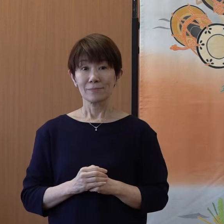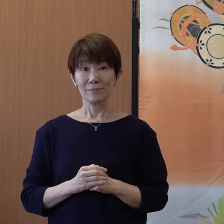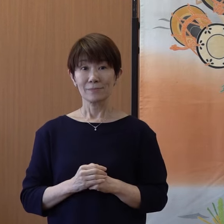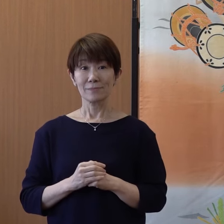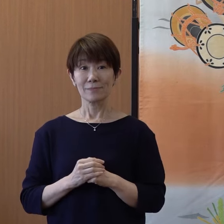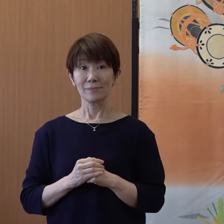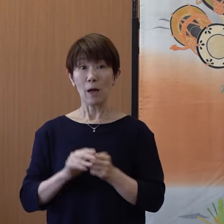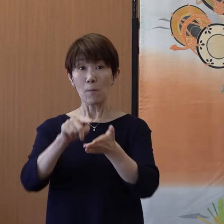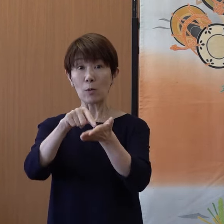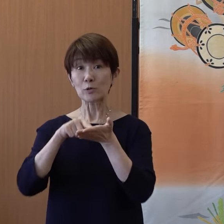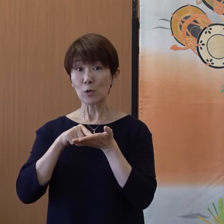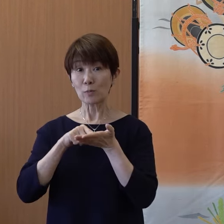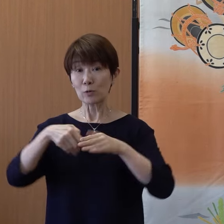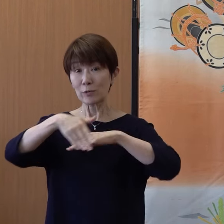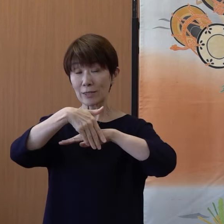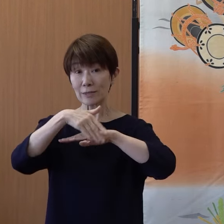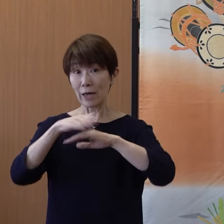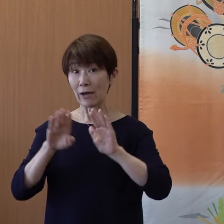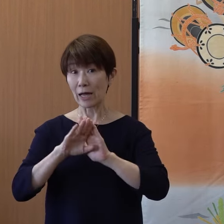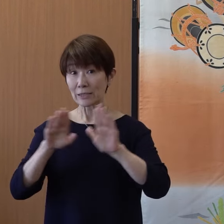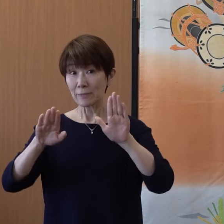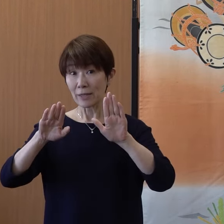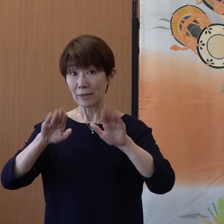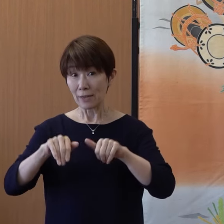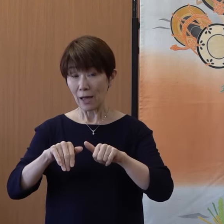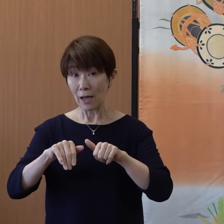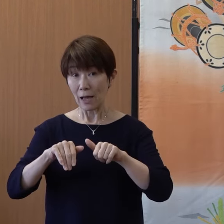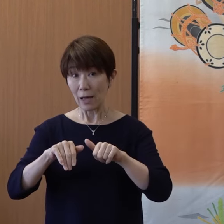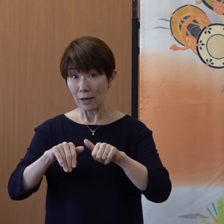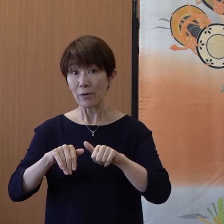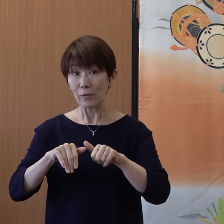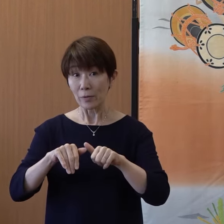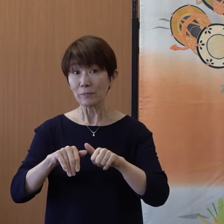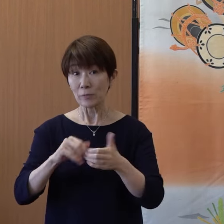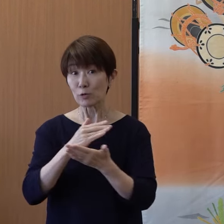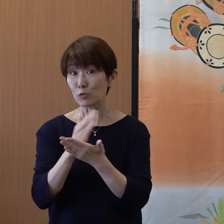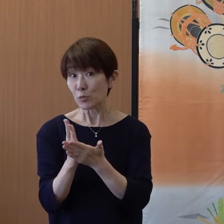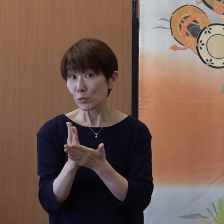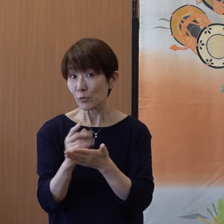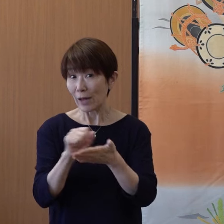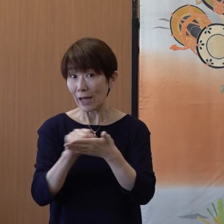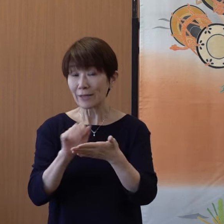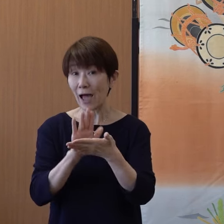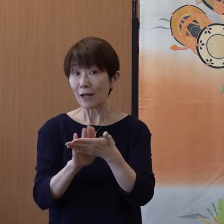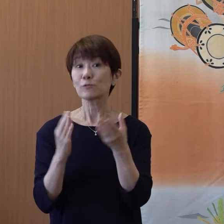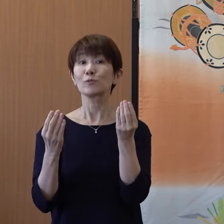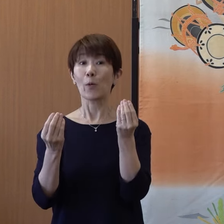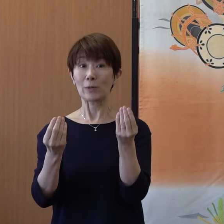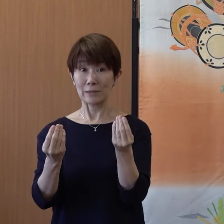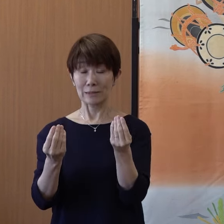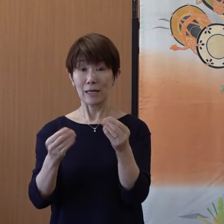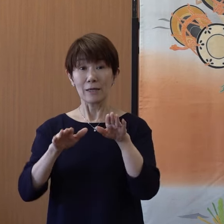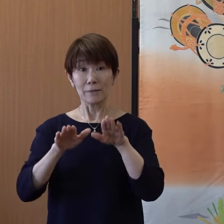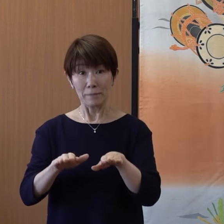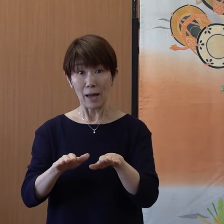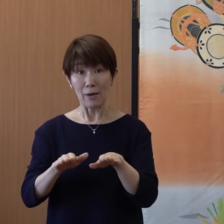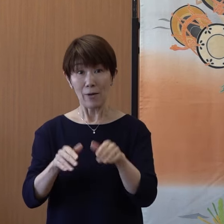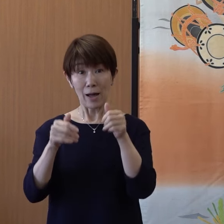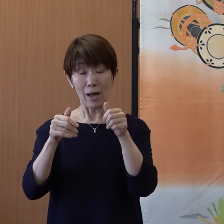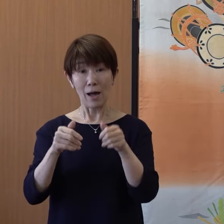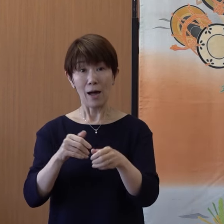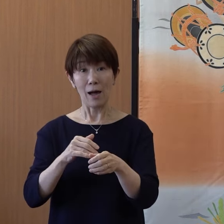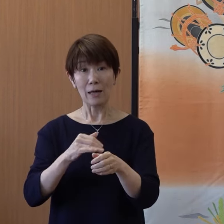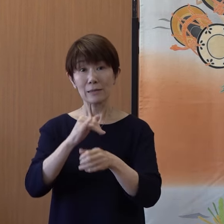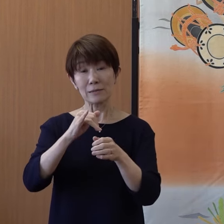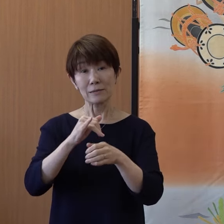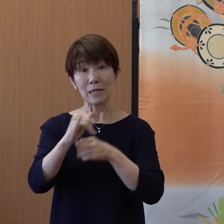申し込み受付を開始した試験区分は記載の通りであります。現在電子申請により受付しております